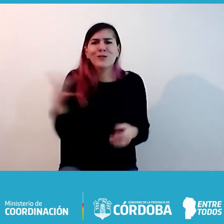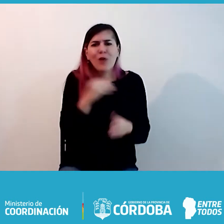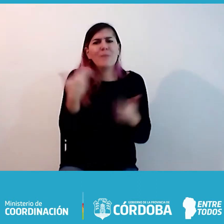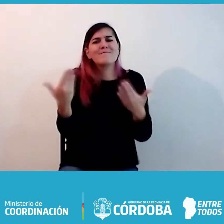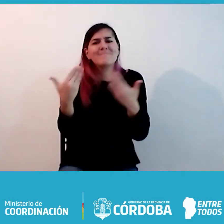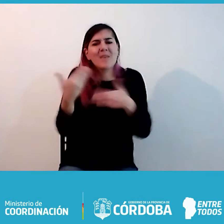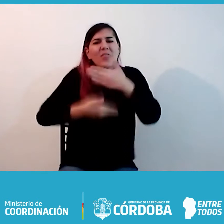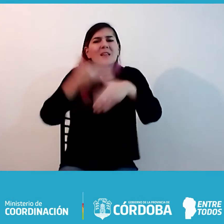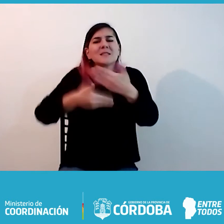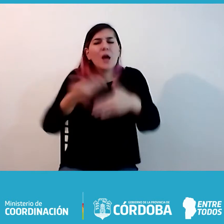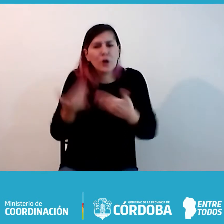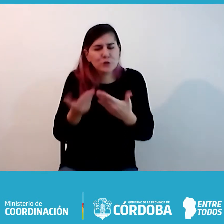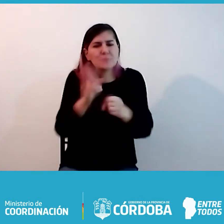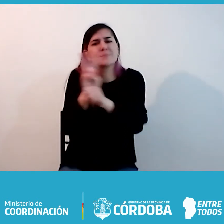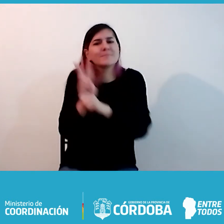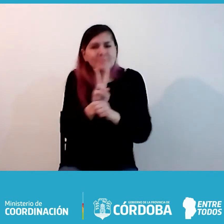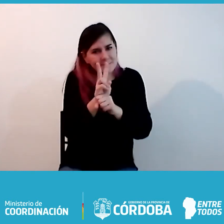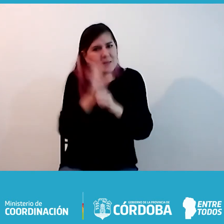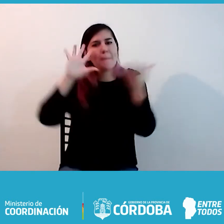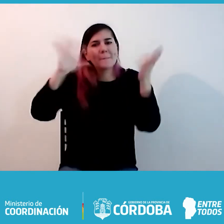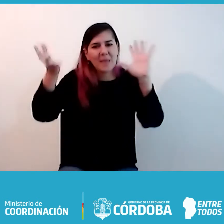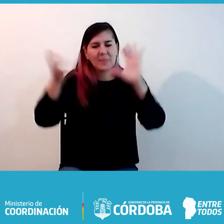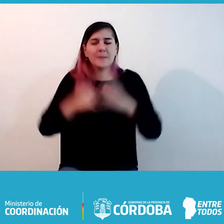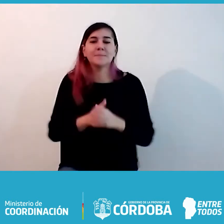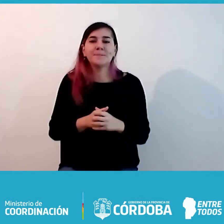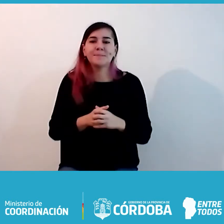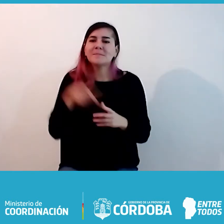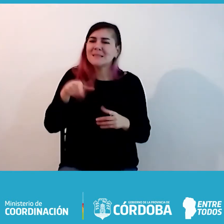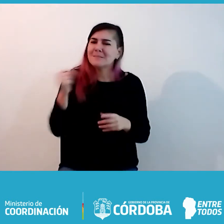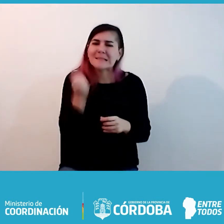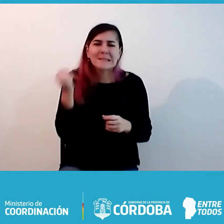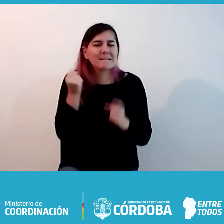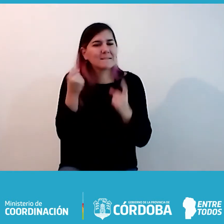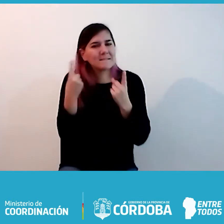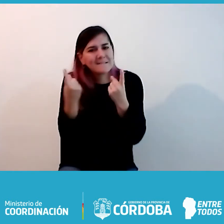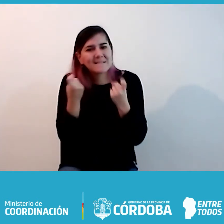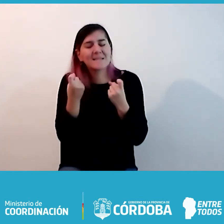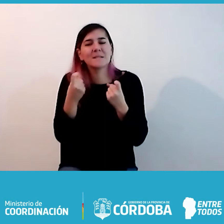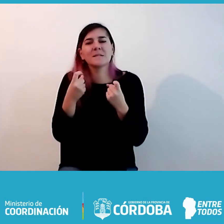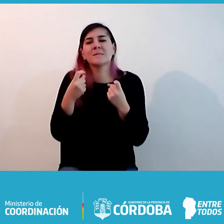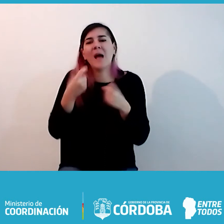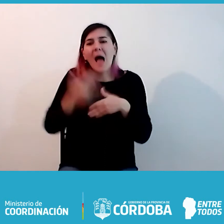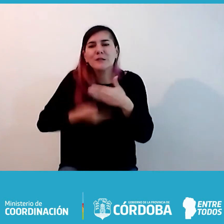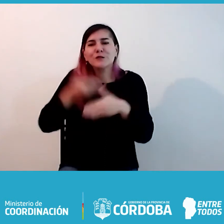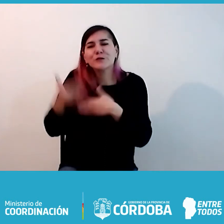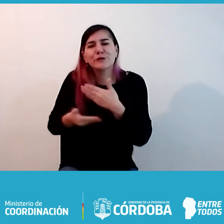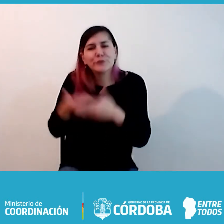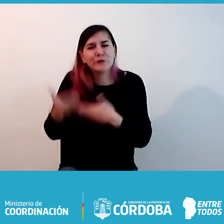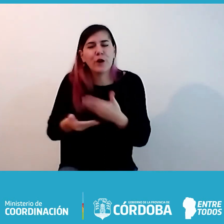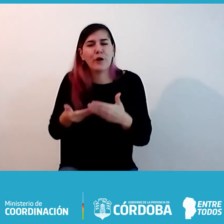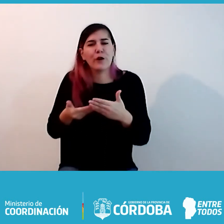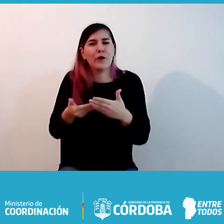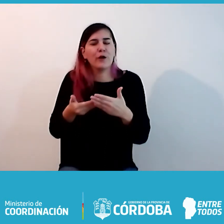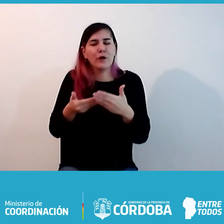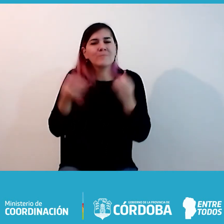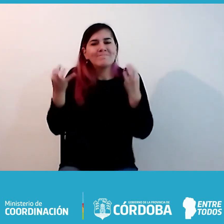desarrollo en un marco de preservación del medio ambiente. Destaca que es necesario que cada acción se